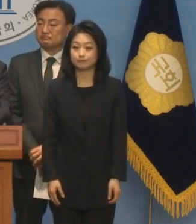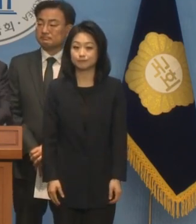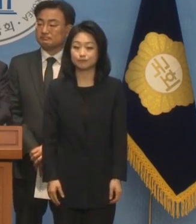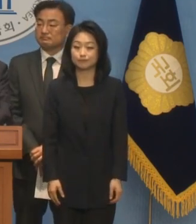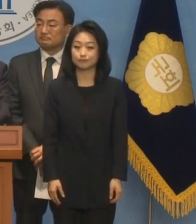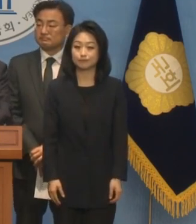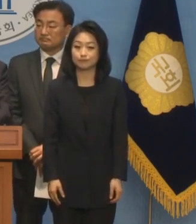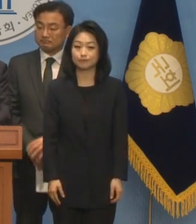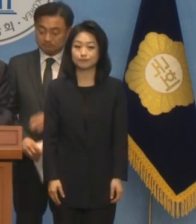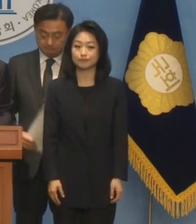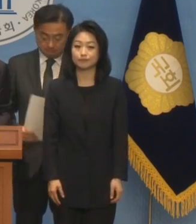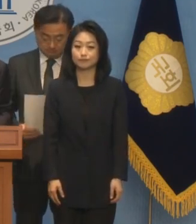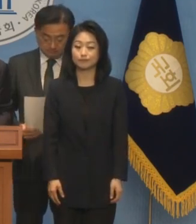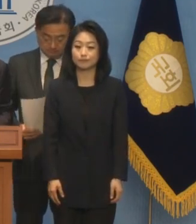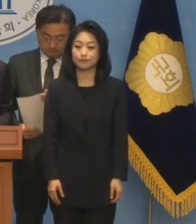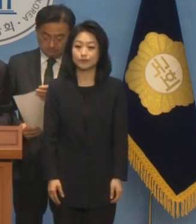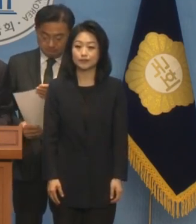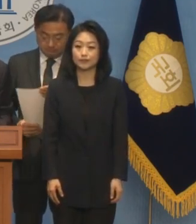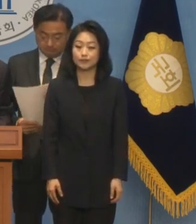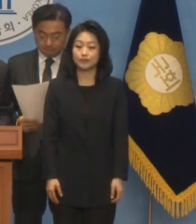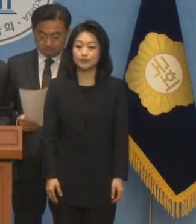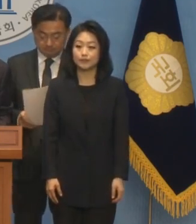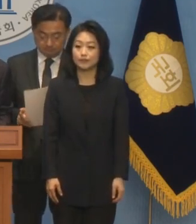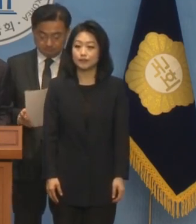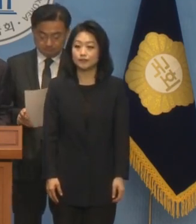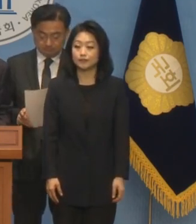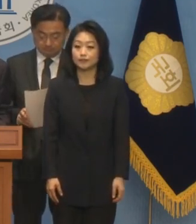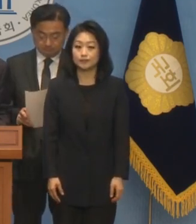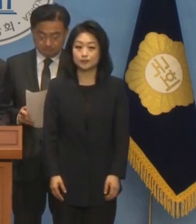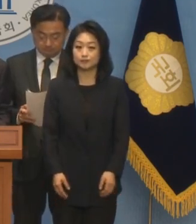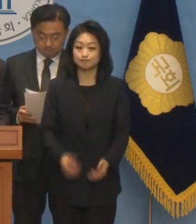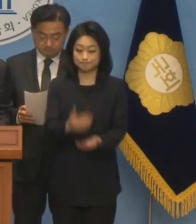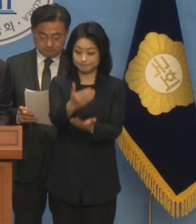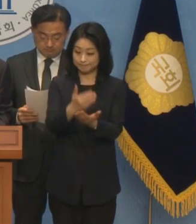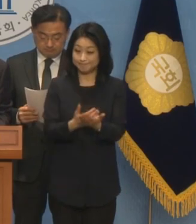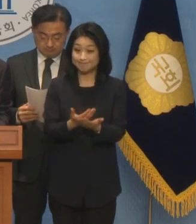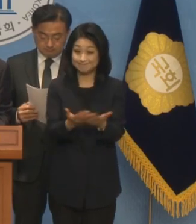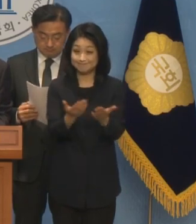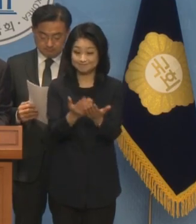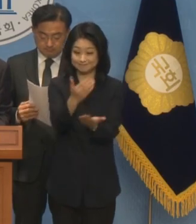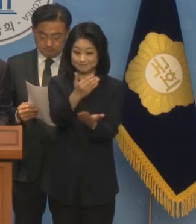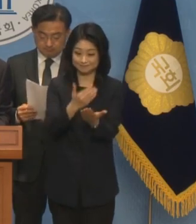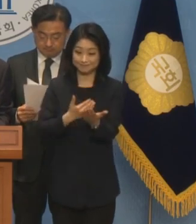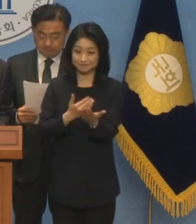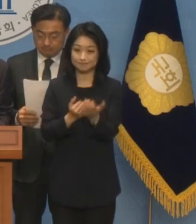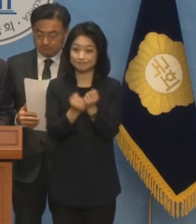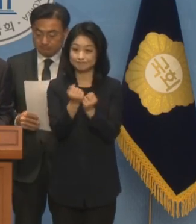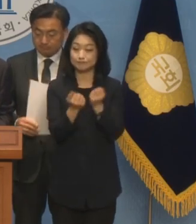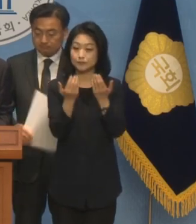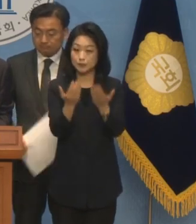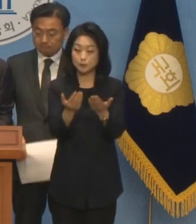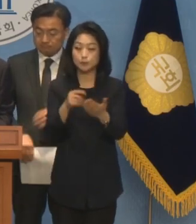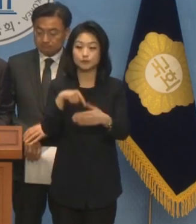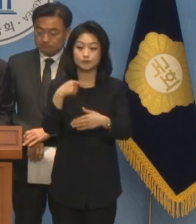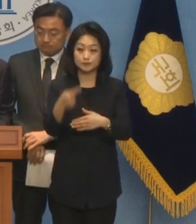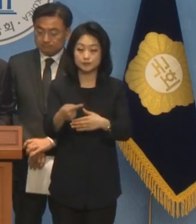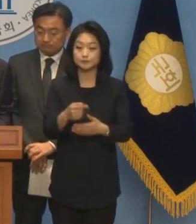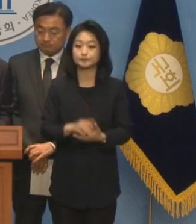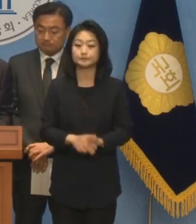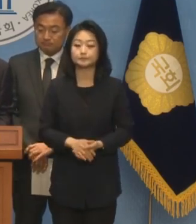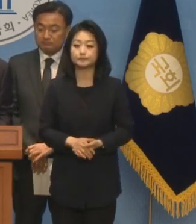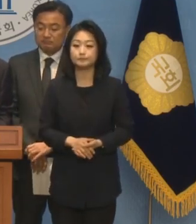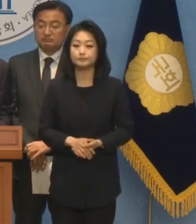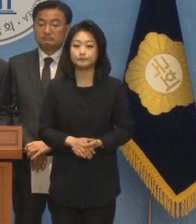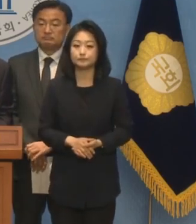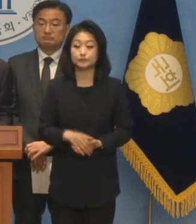그러면 그 배부해 드린 기재 회견문을 낭독하고이어서 어